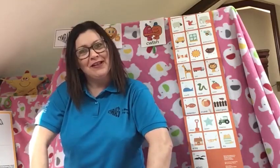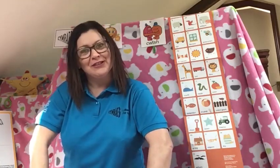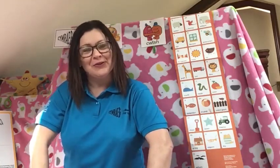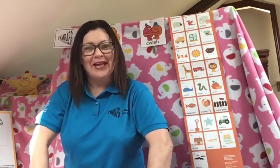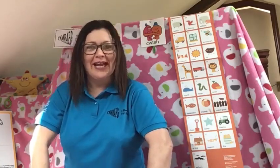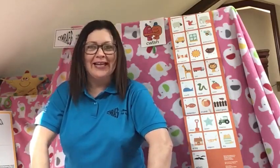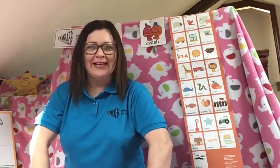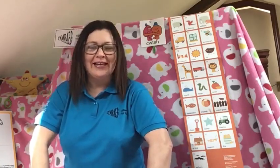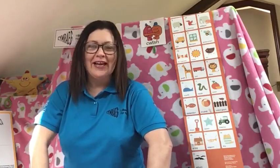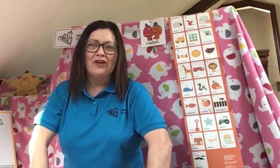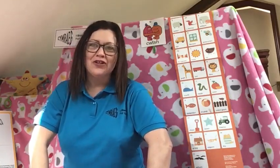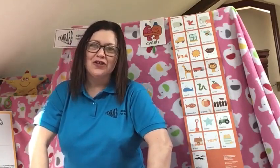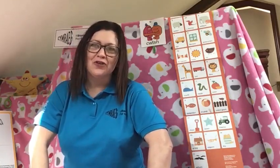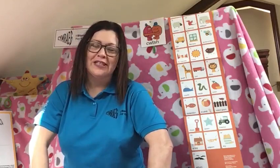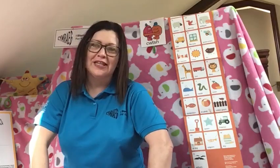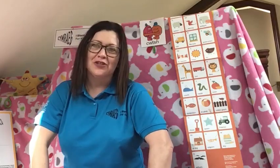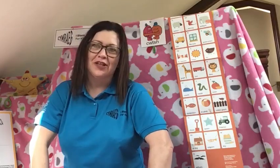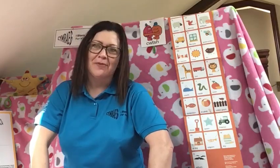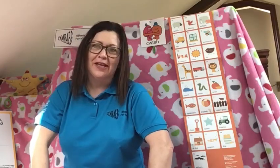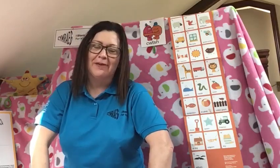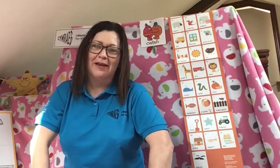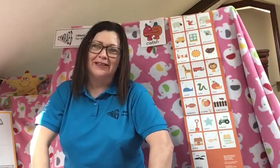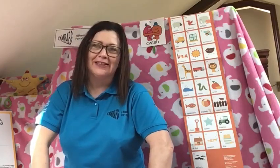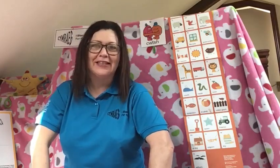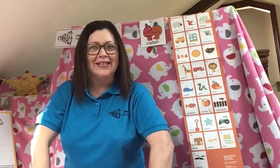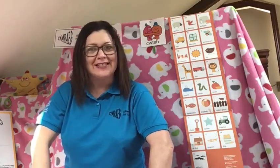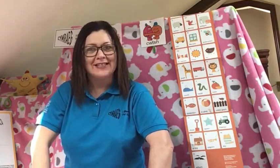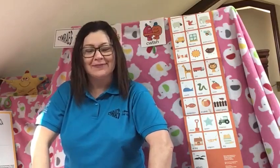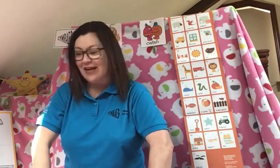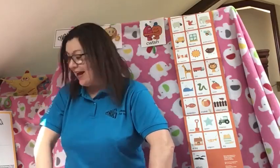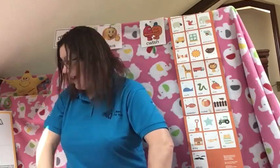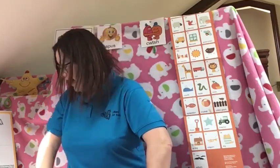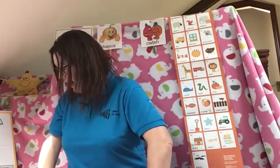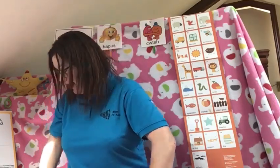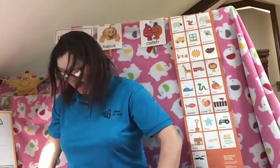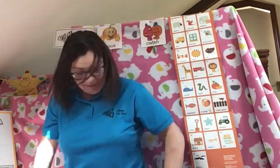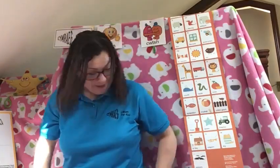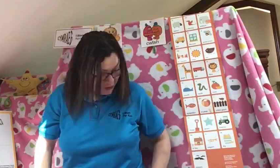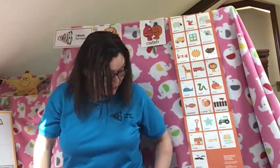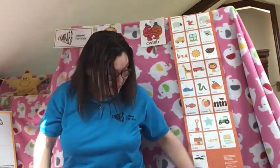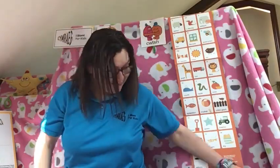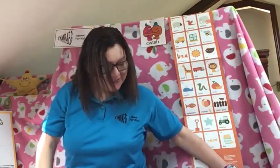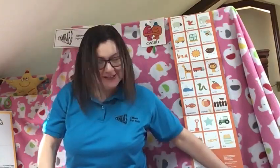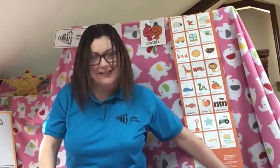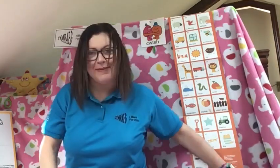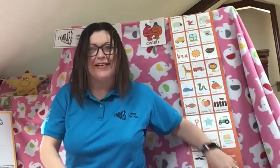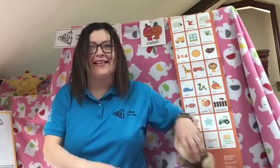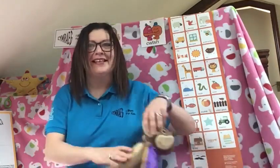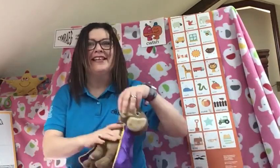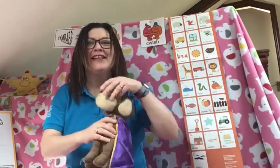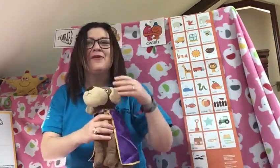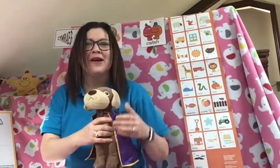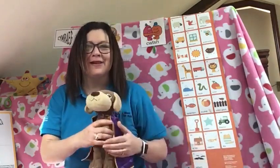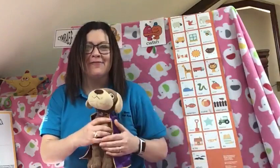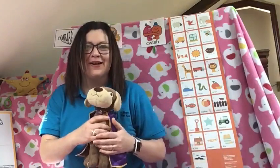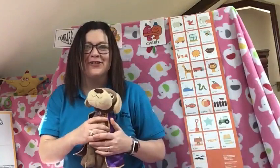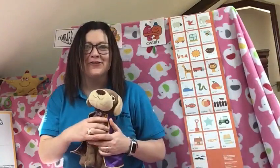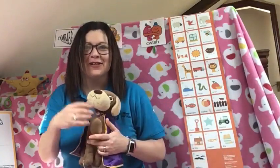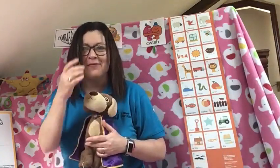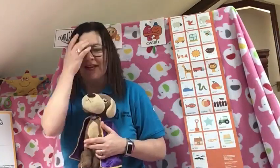everything's okay. Croeso nôl I sesiwn Cymraeg I blant gyda Liz. Ble mae Doti? Dyma hi. Welcome back to the Cymraeg